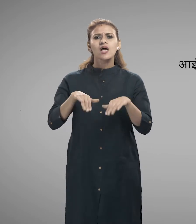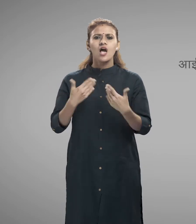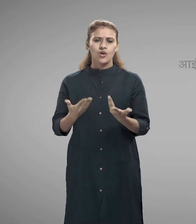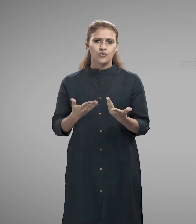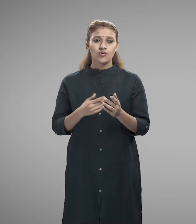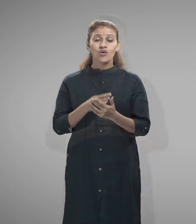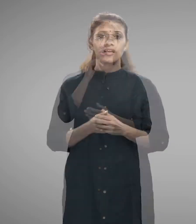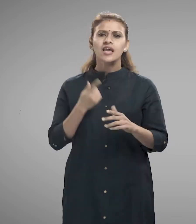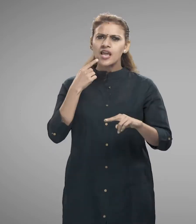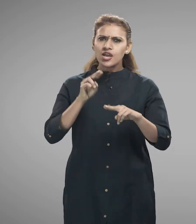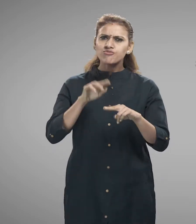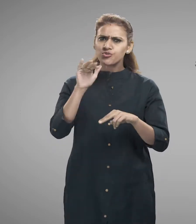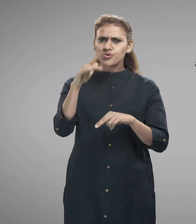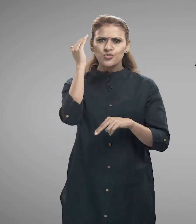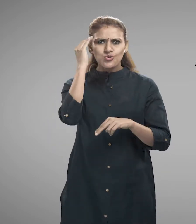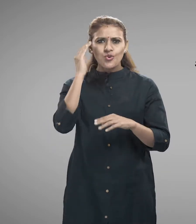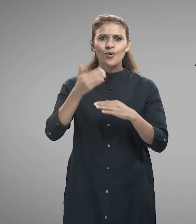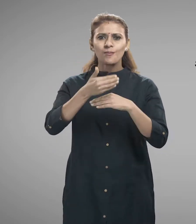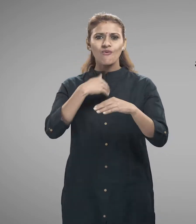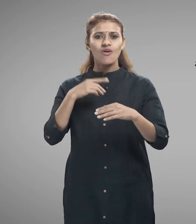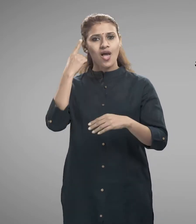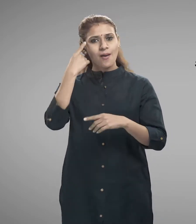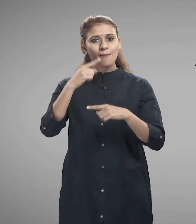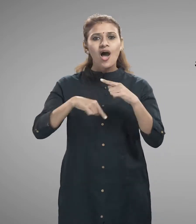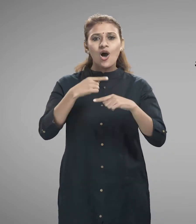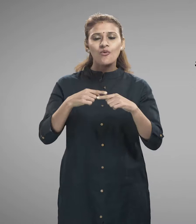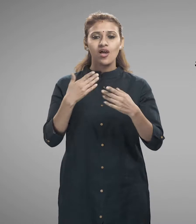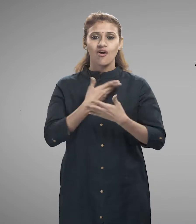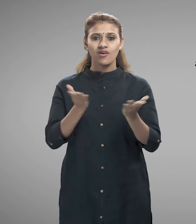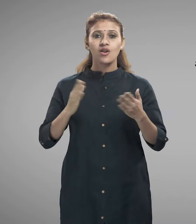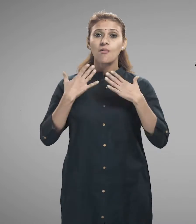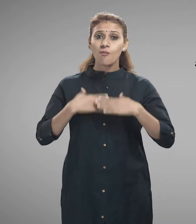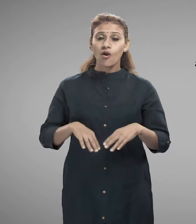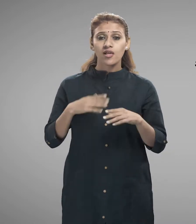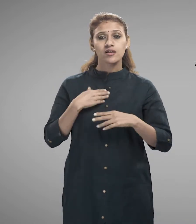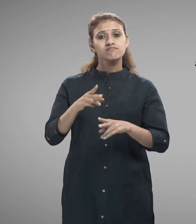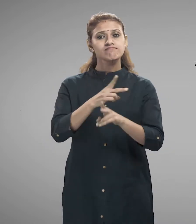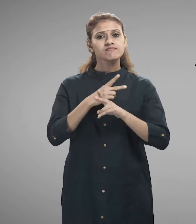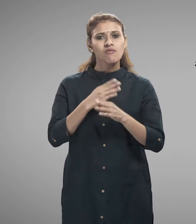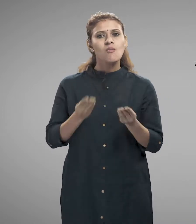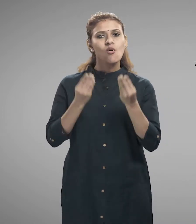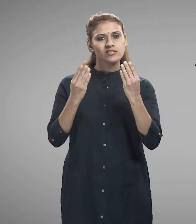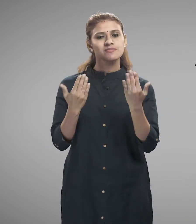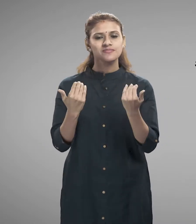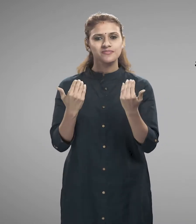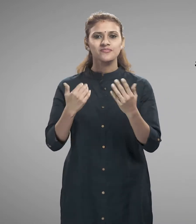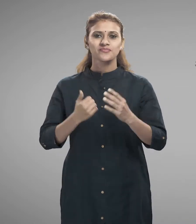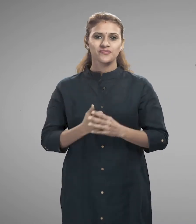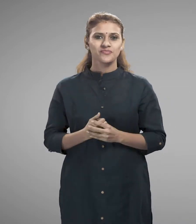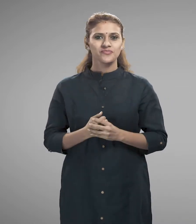है। अगर हमें अपने शरीर के बारे में अच्छी जानकारी होगी तो हम अपनी देखभाल बेहतर तरीके से कर